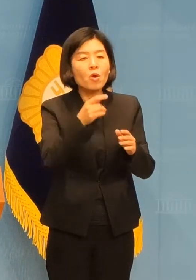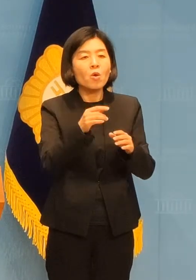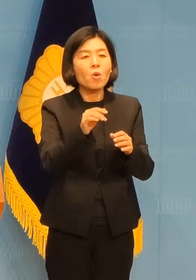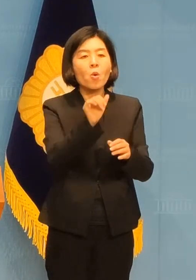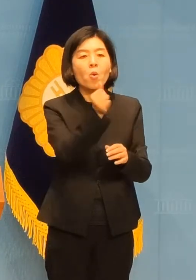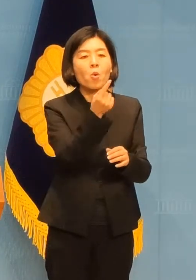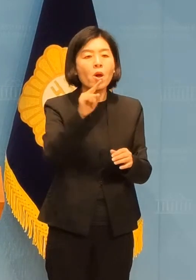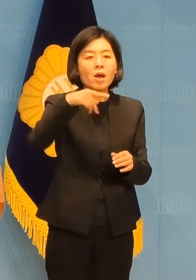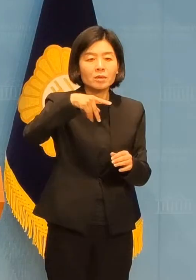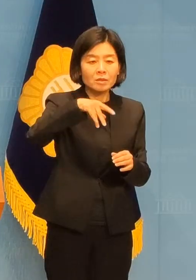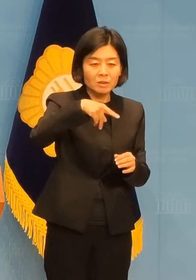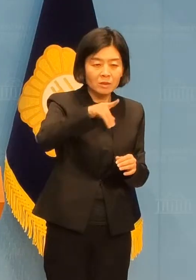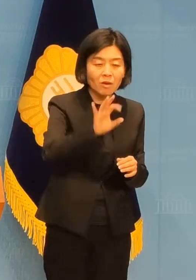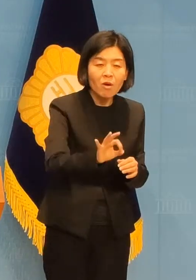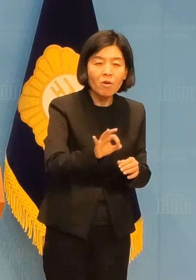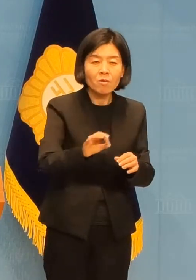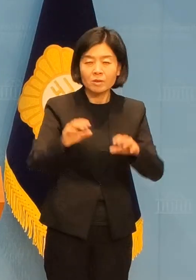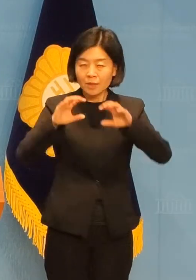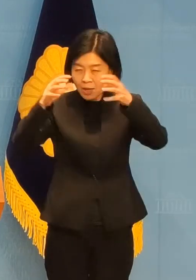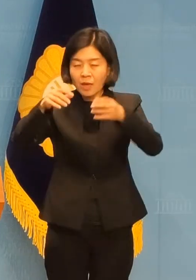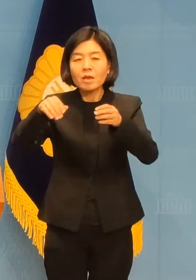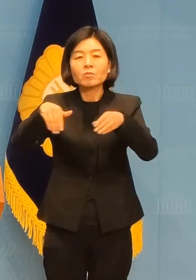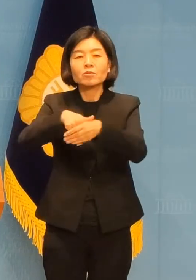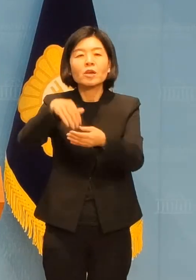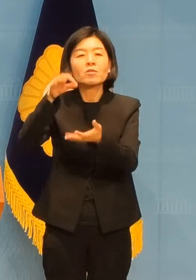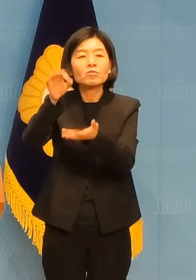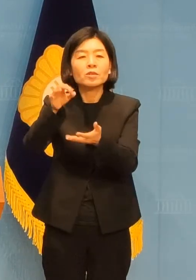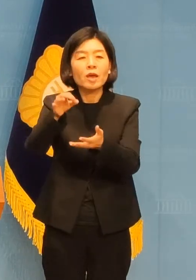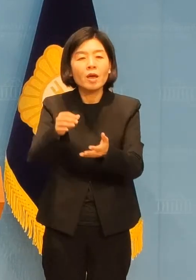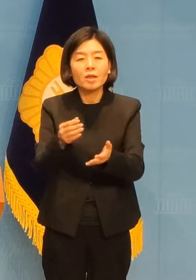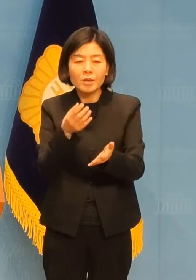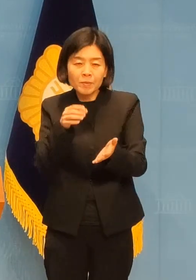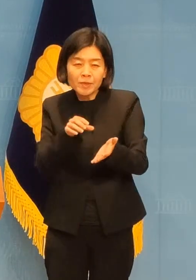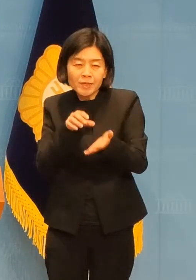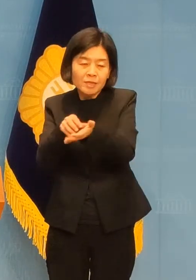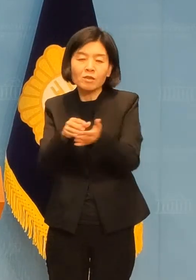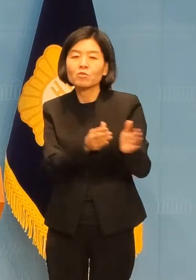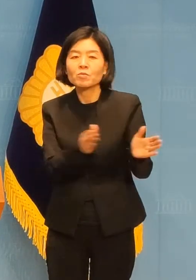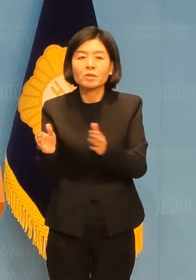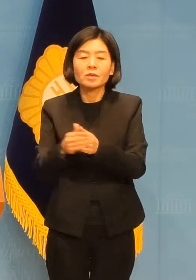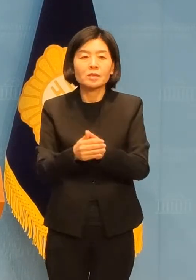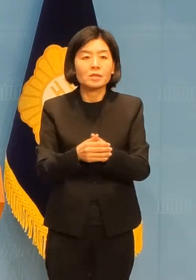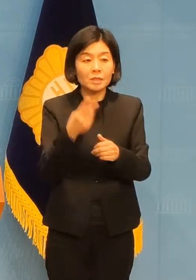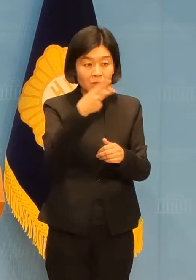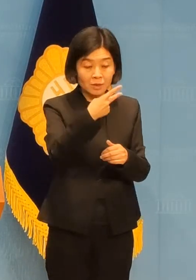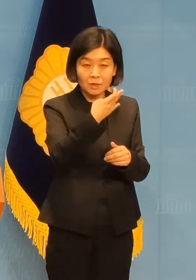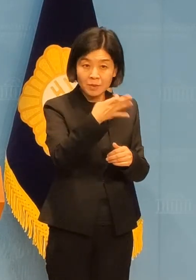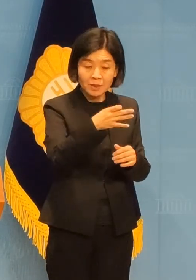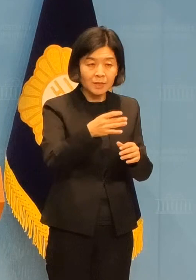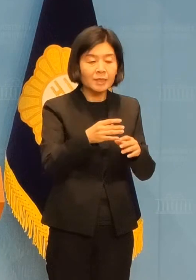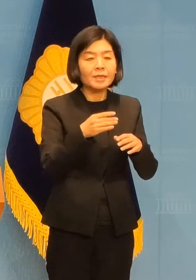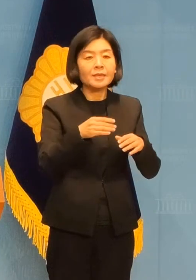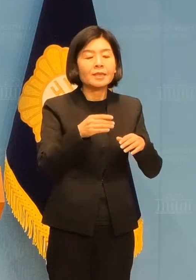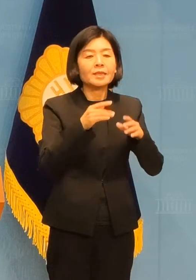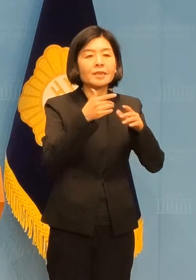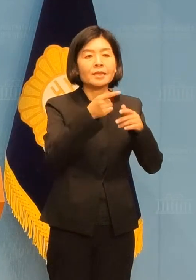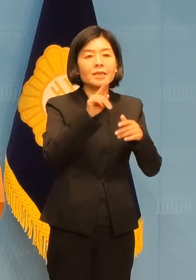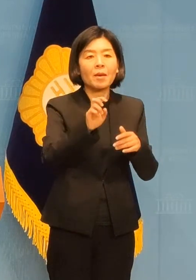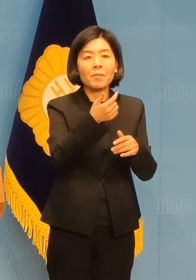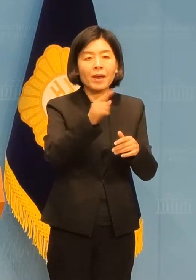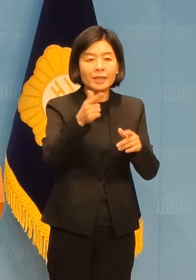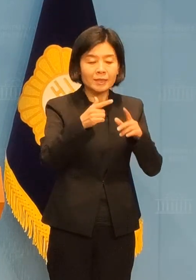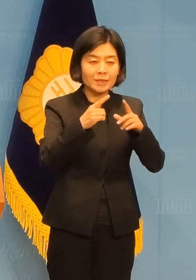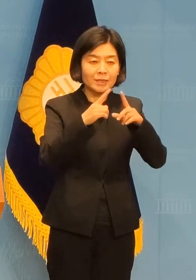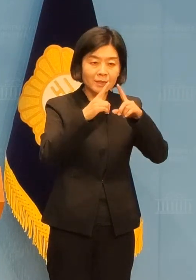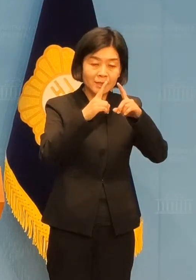보고서 준비, 그리고 2014년 남한산성의 세계유산 등재를 할 때 세계유산 위원으로서,